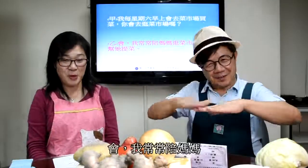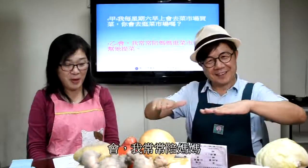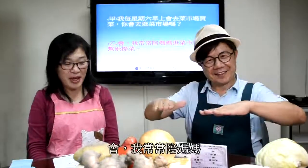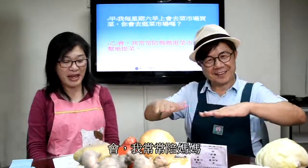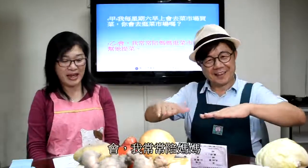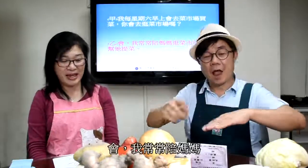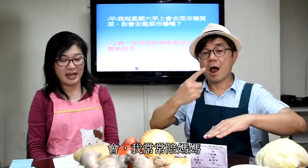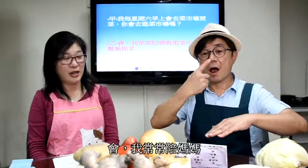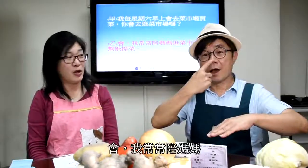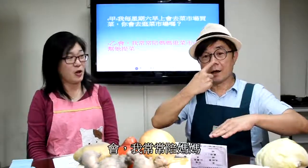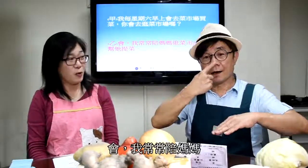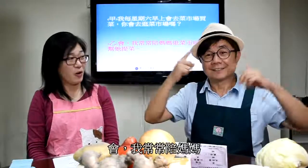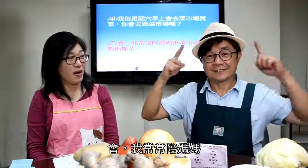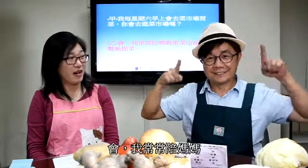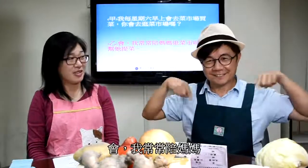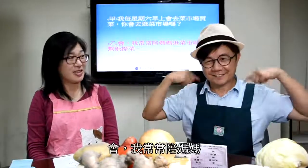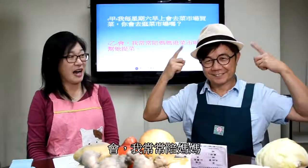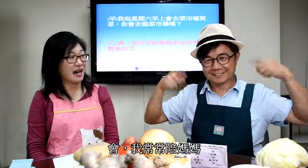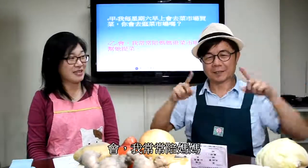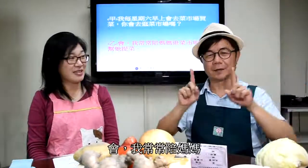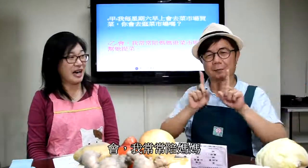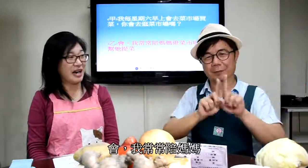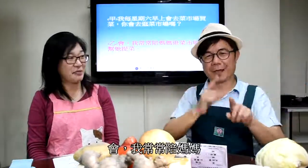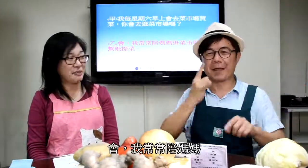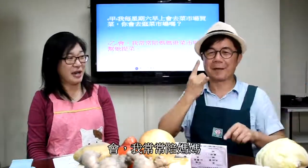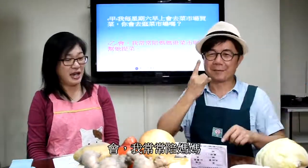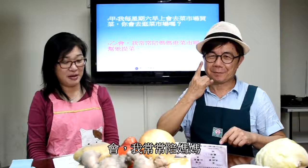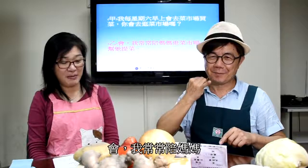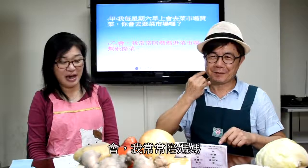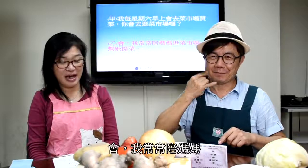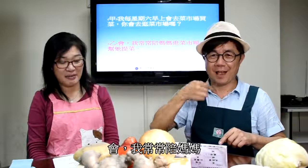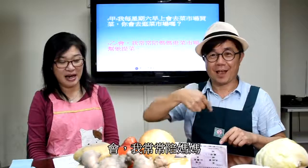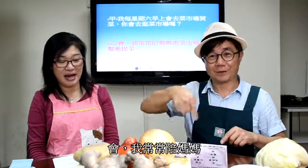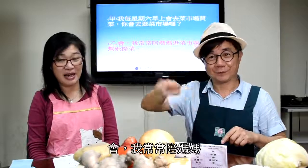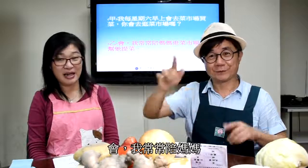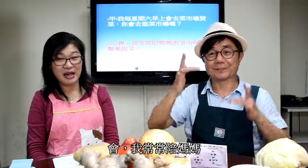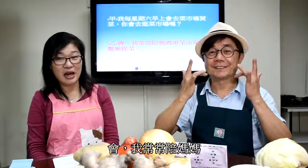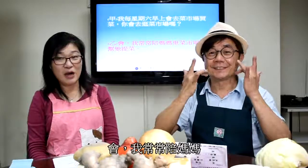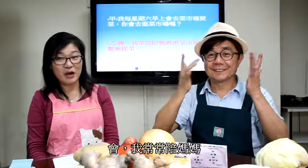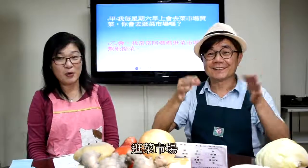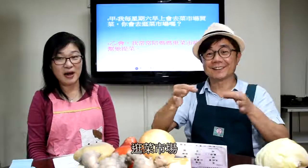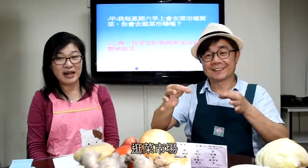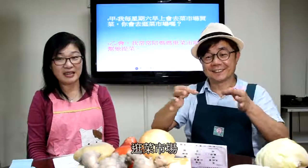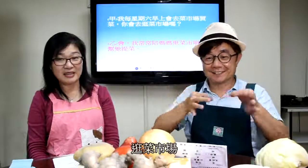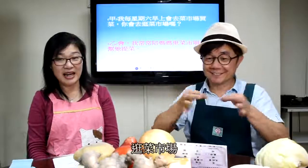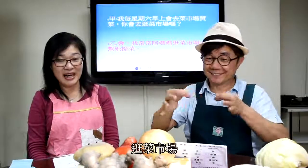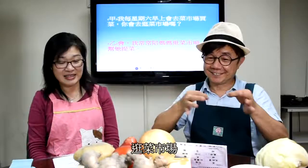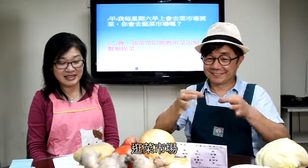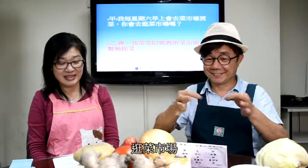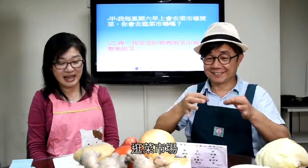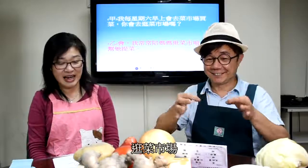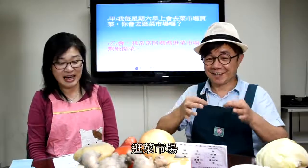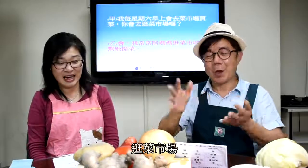会，我常常陪妈妈逛菜市场，